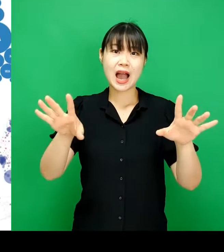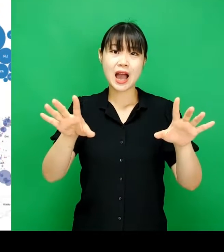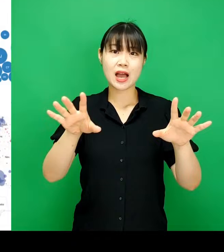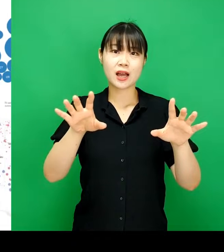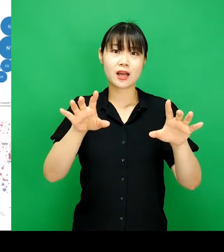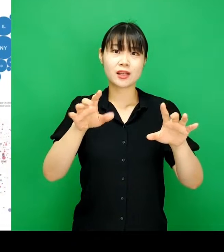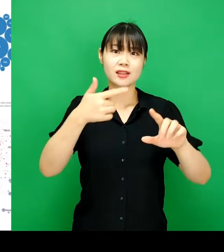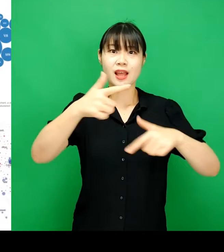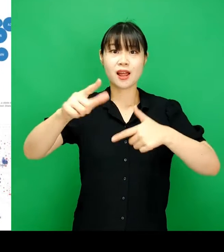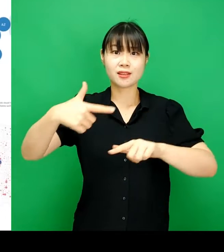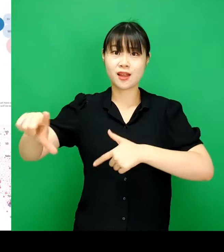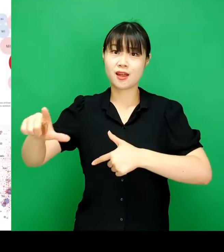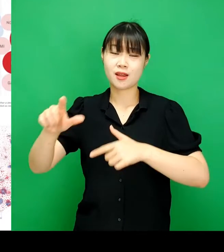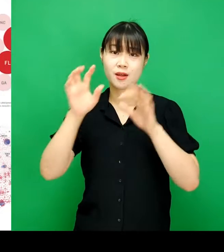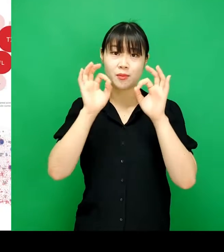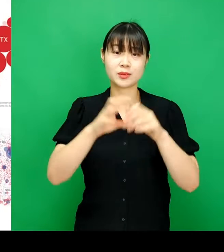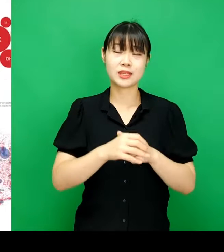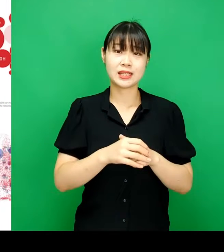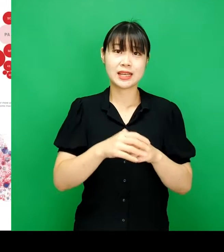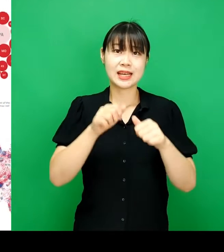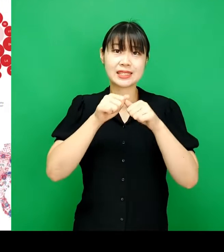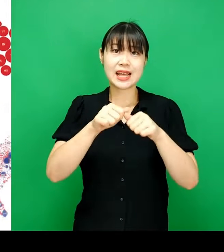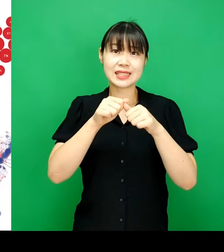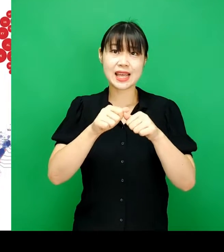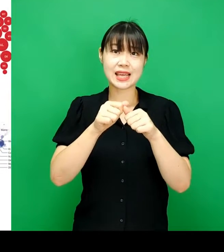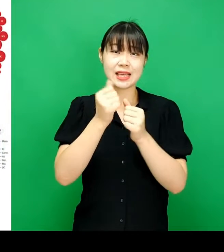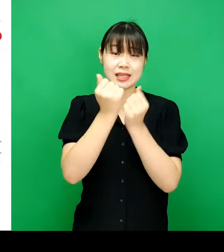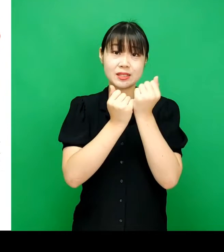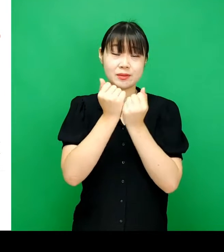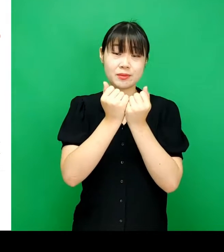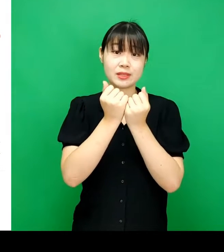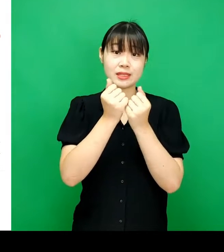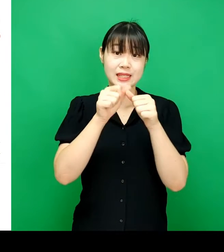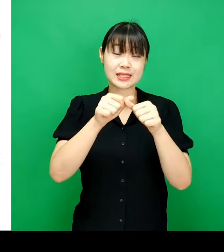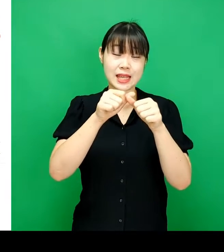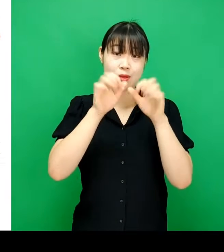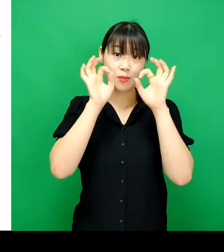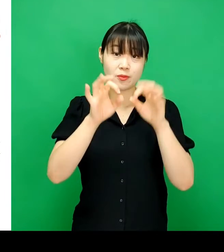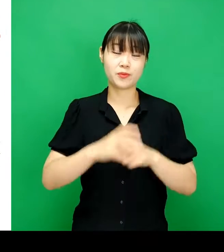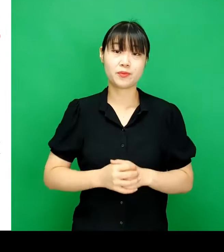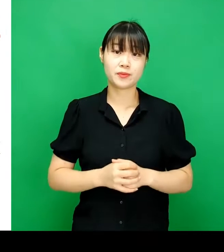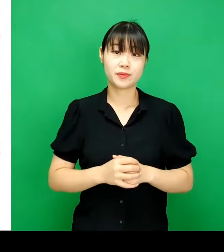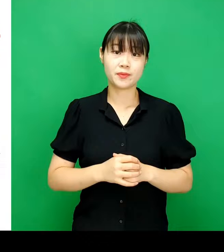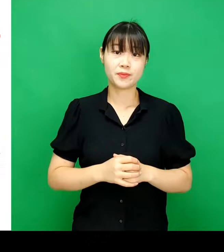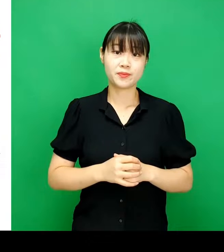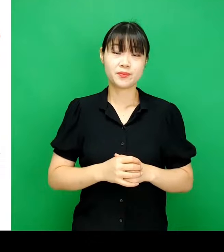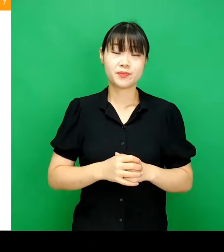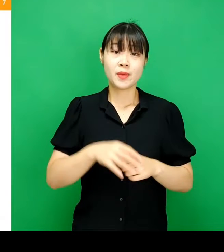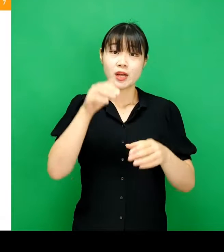언론사마다 특색이 뚜렷한 게 보이시나요? 한번 자세히 살펴보겠습니다.